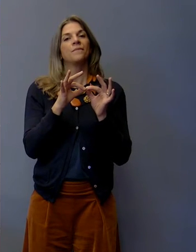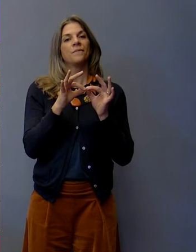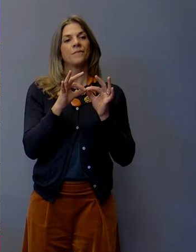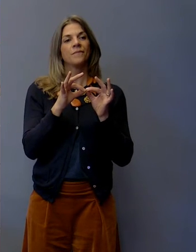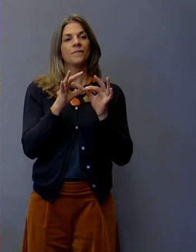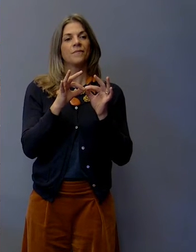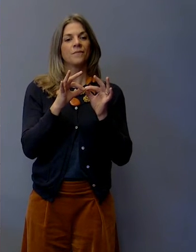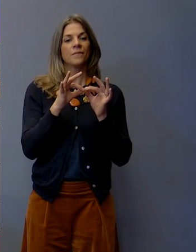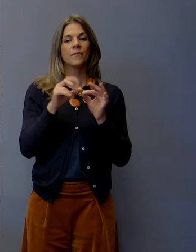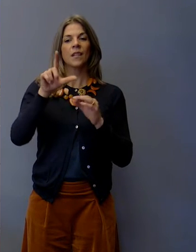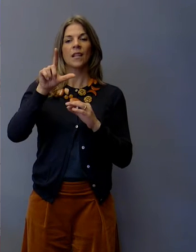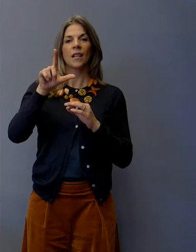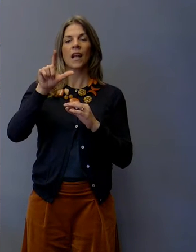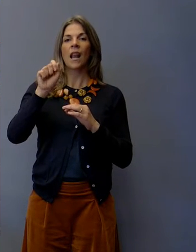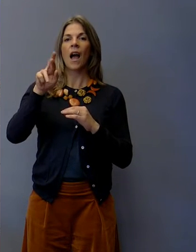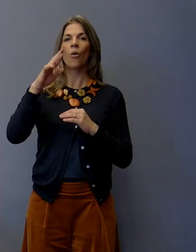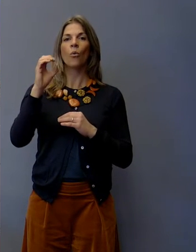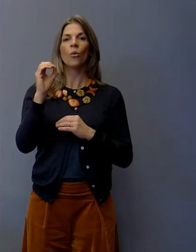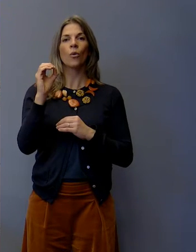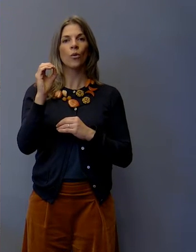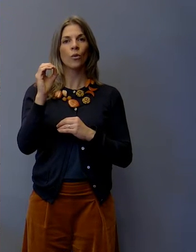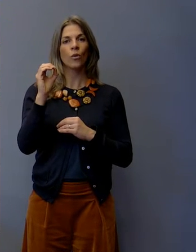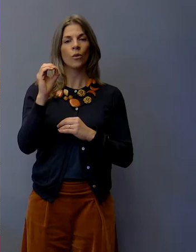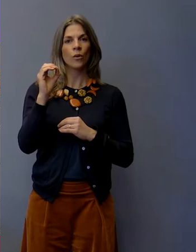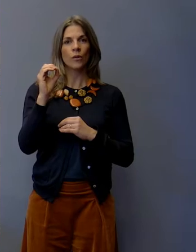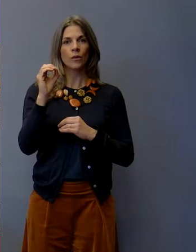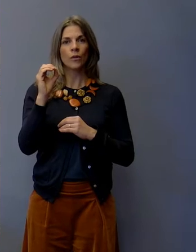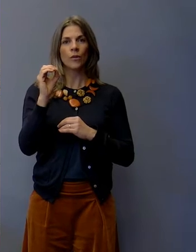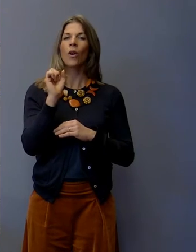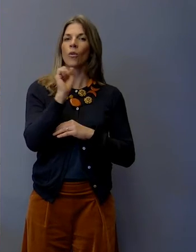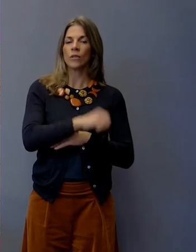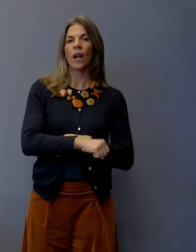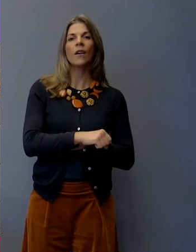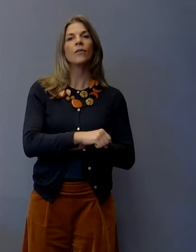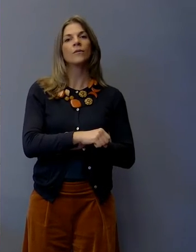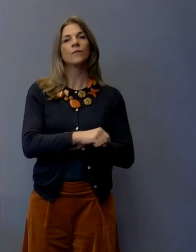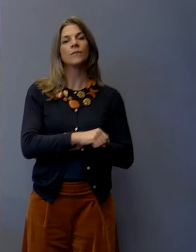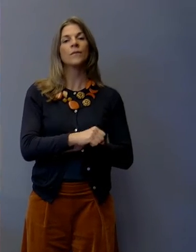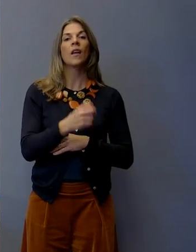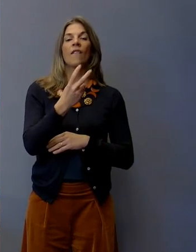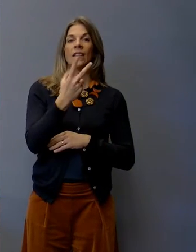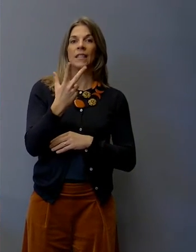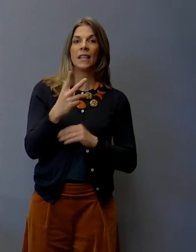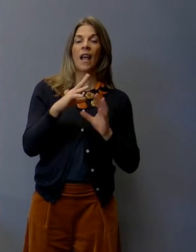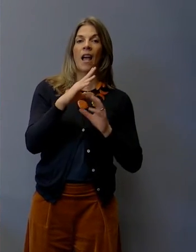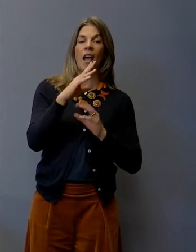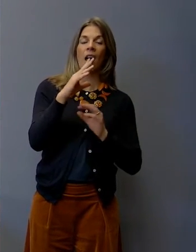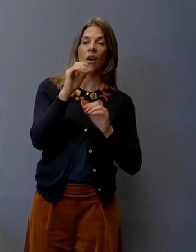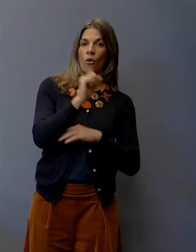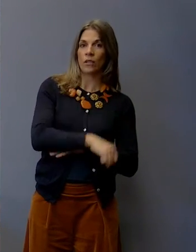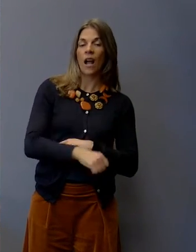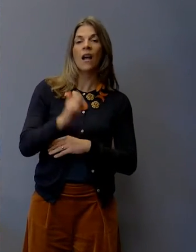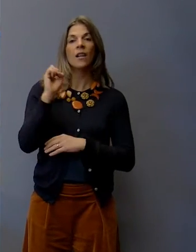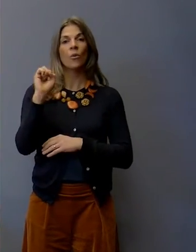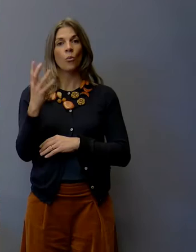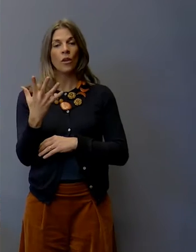consigliere laico signora laura mi scusi contraria 23 voti contrari i consiglieri 15